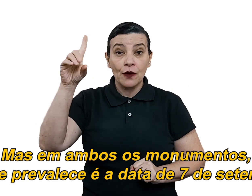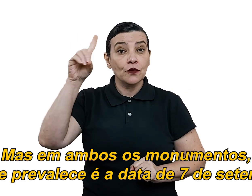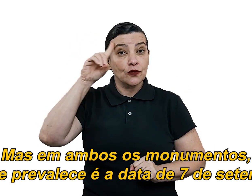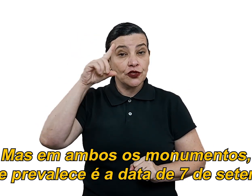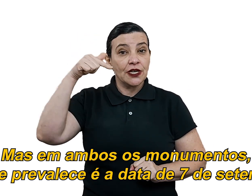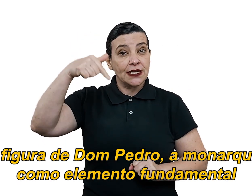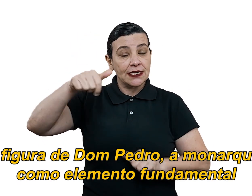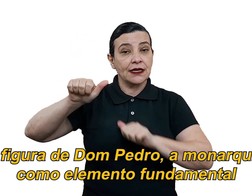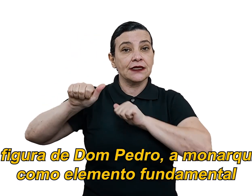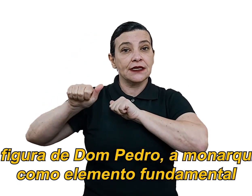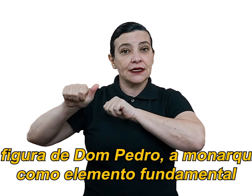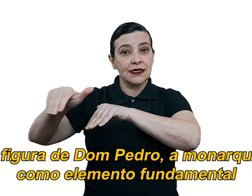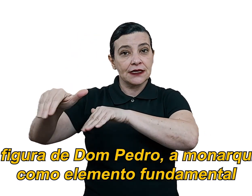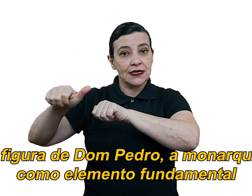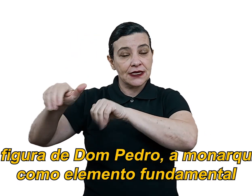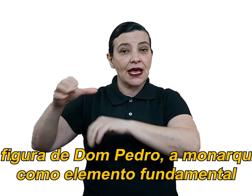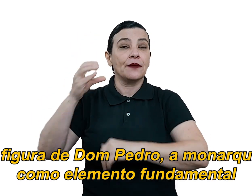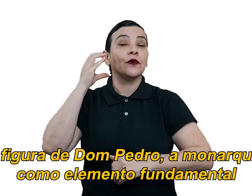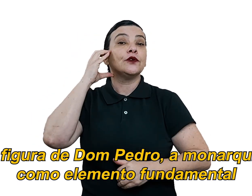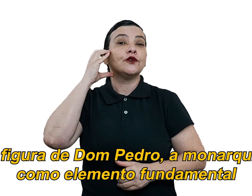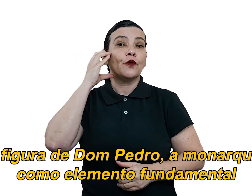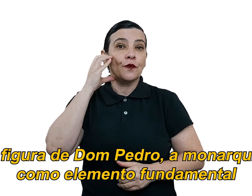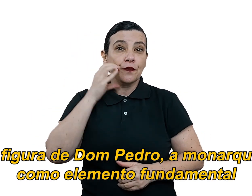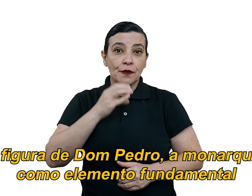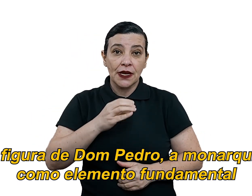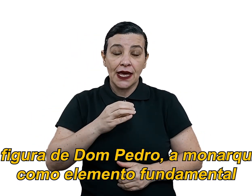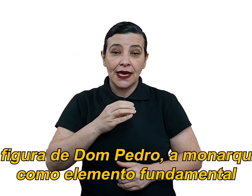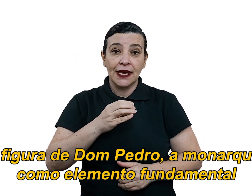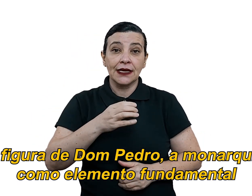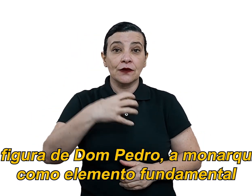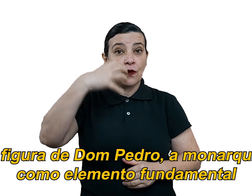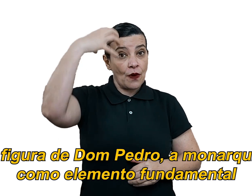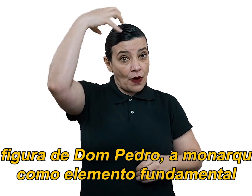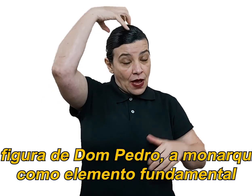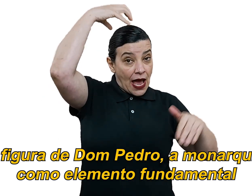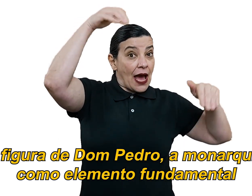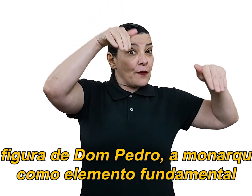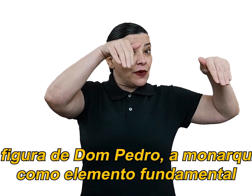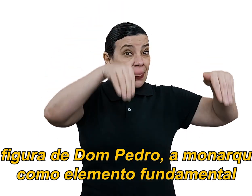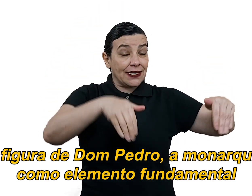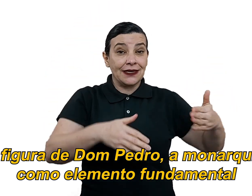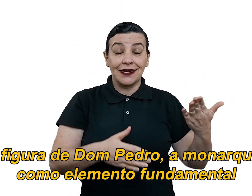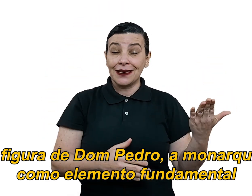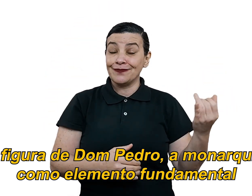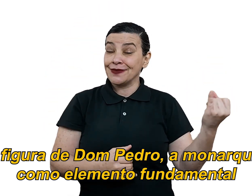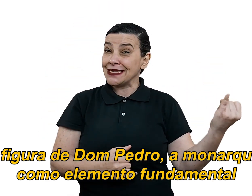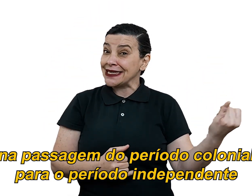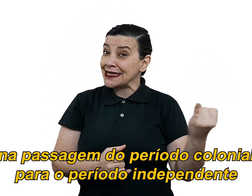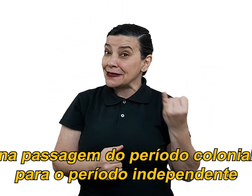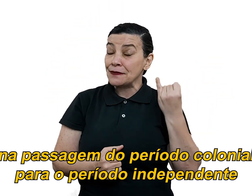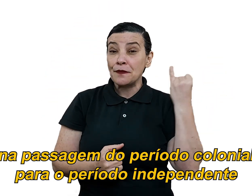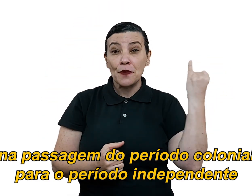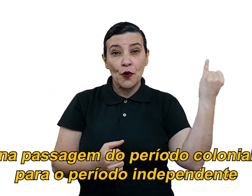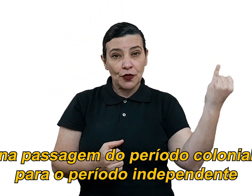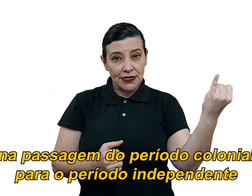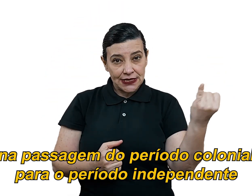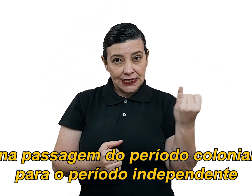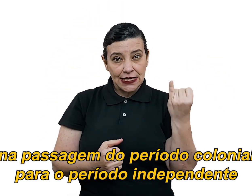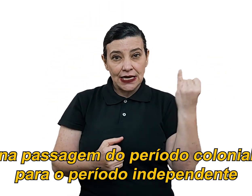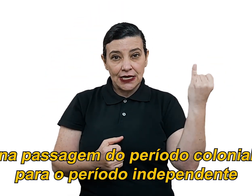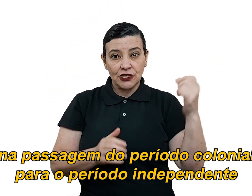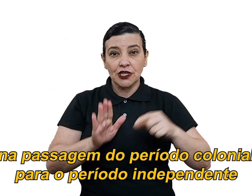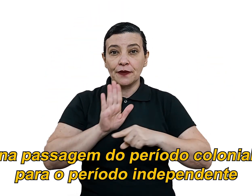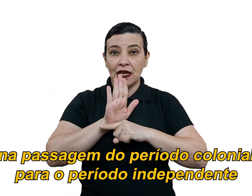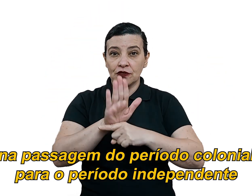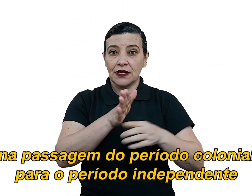7 de setembro, a figura de Dom Pedro, a monarquia como elemento fundamental na